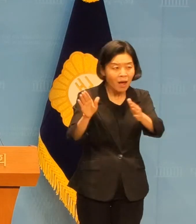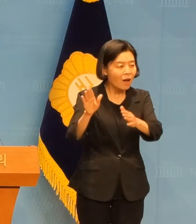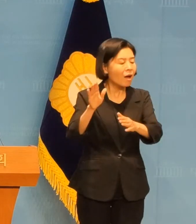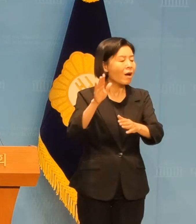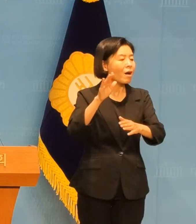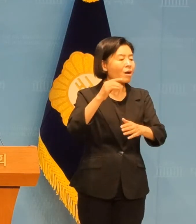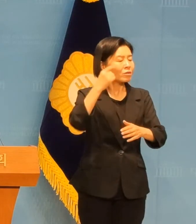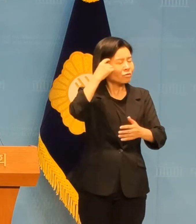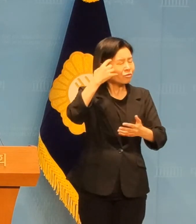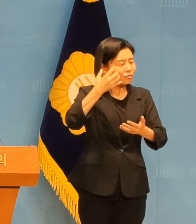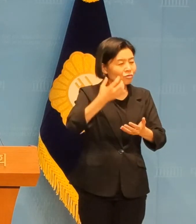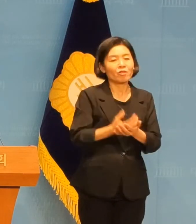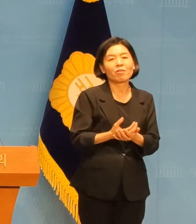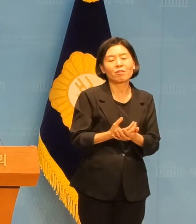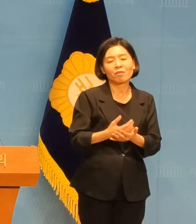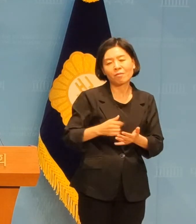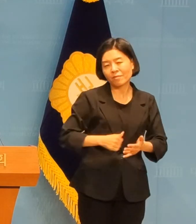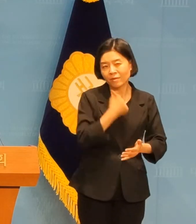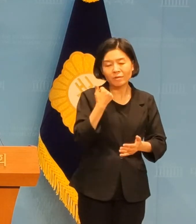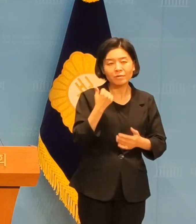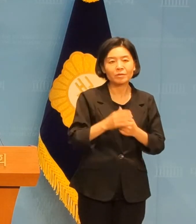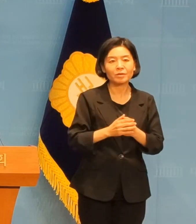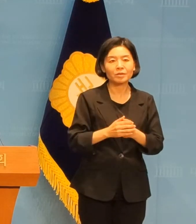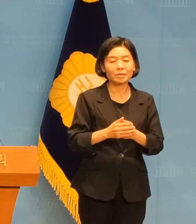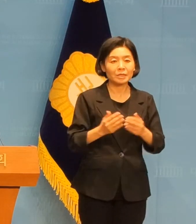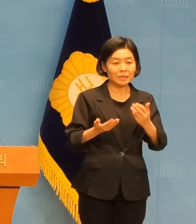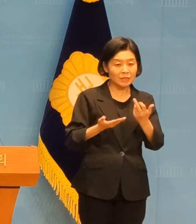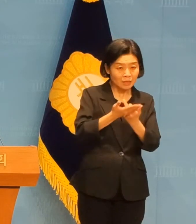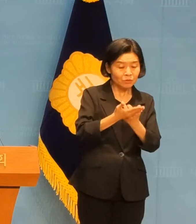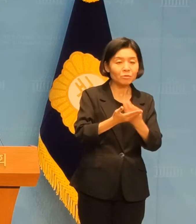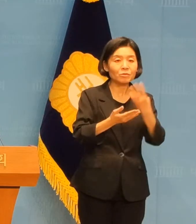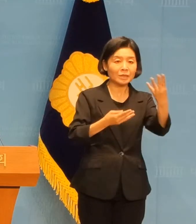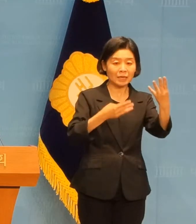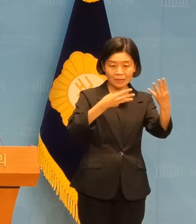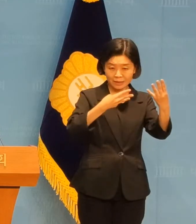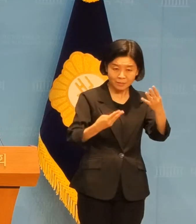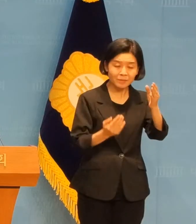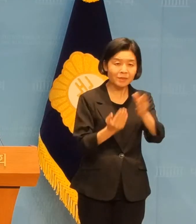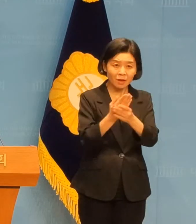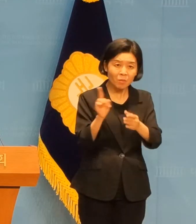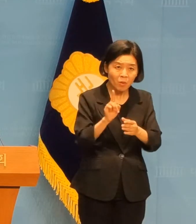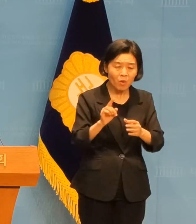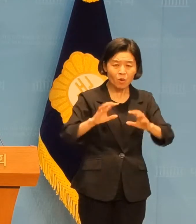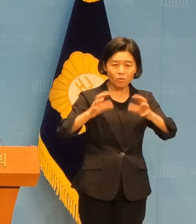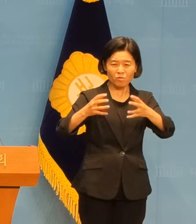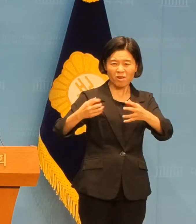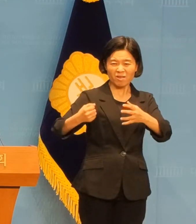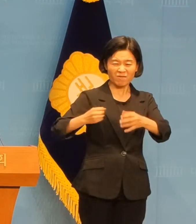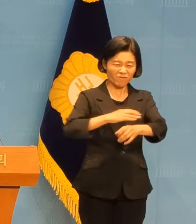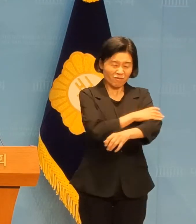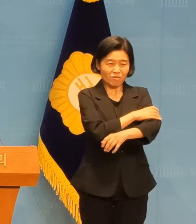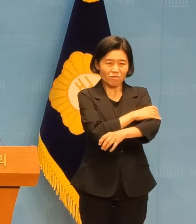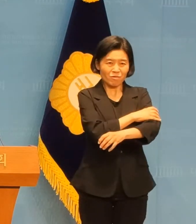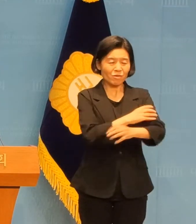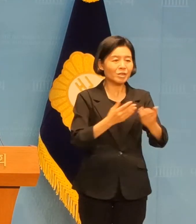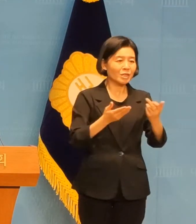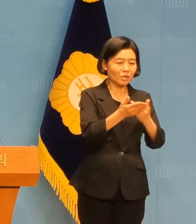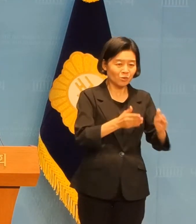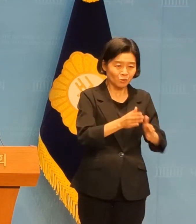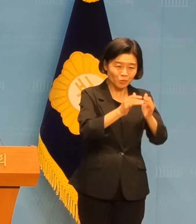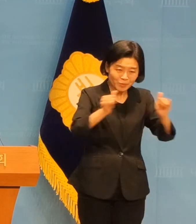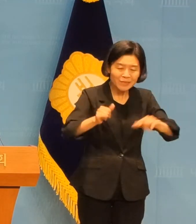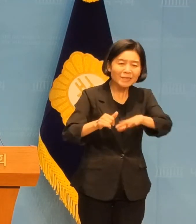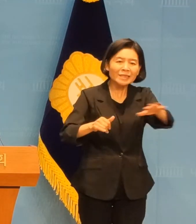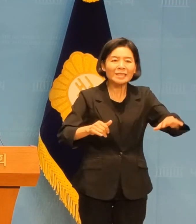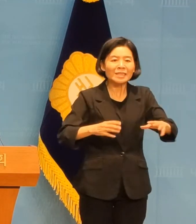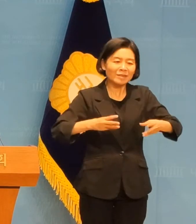없습니다. 제주 4.3은 국가 권력이 무고한 수만 명의 제주도민을 잔혹하게 학살한